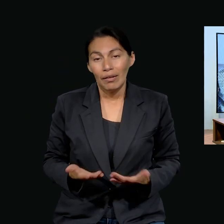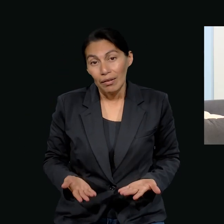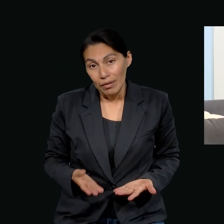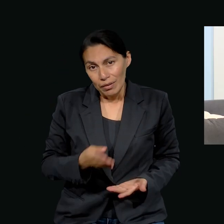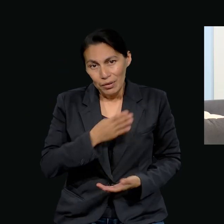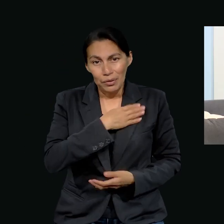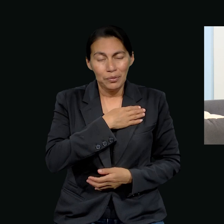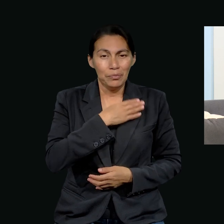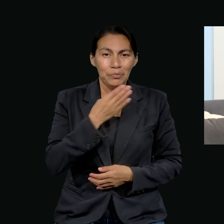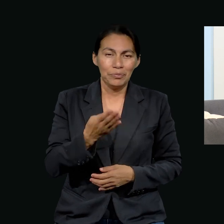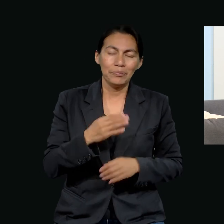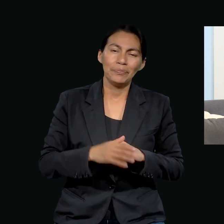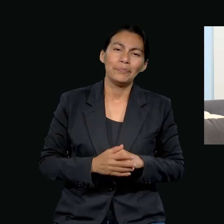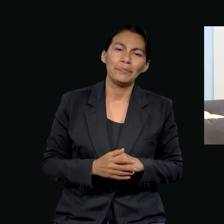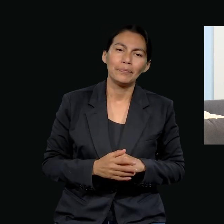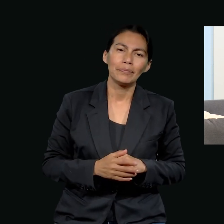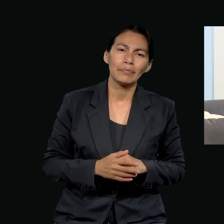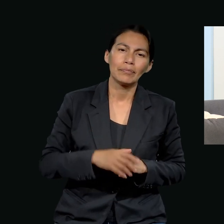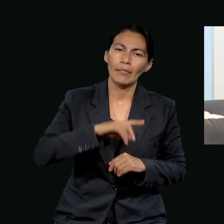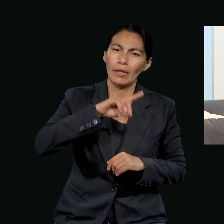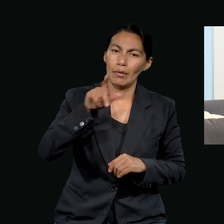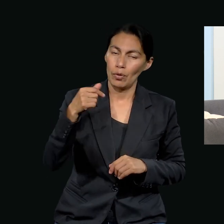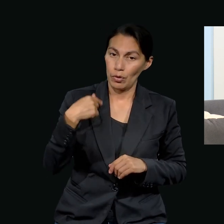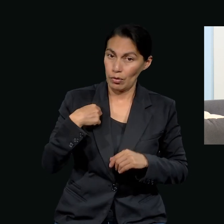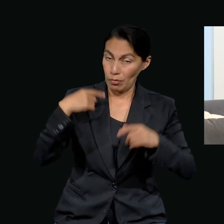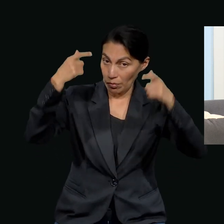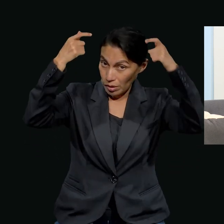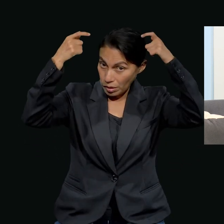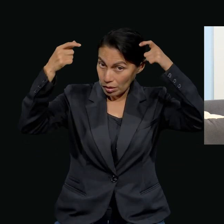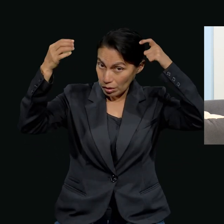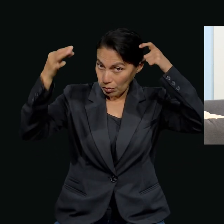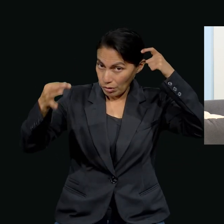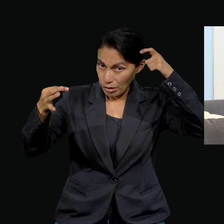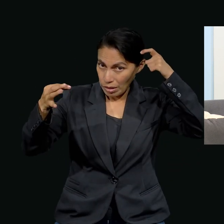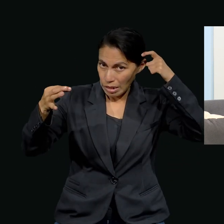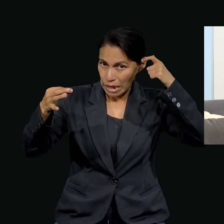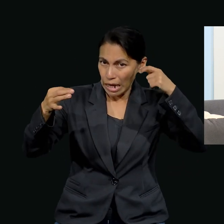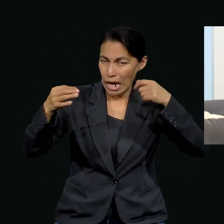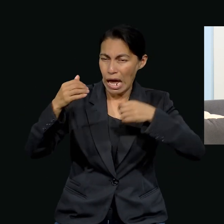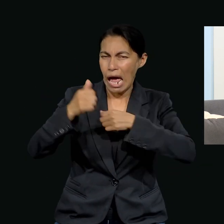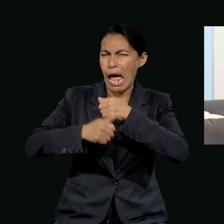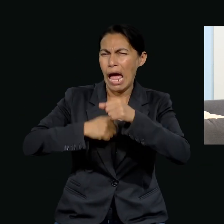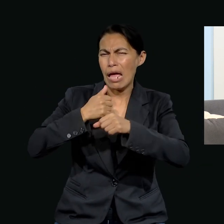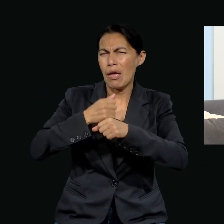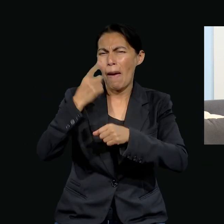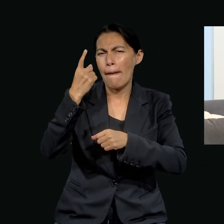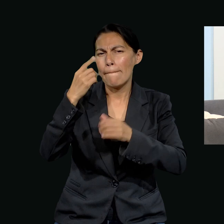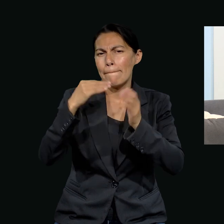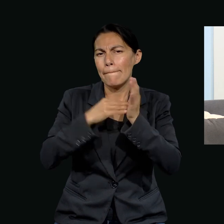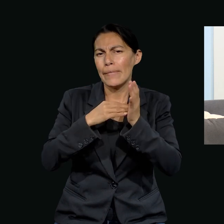pues, después que me pude graduar fue en el año 1977 ya.